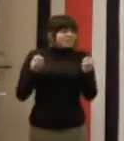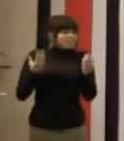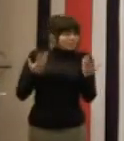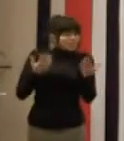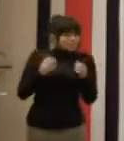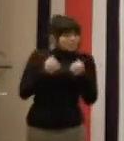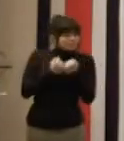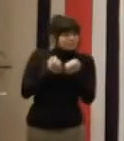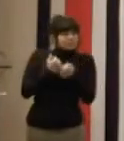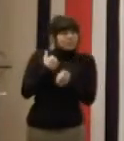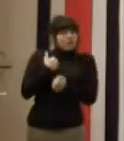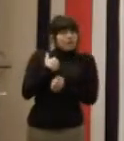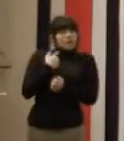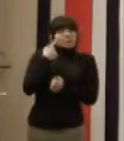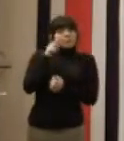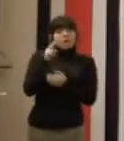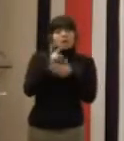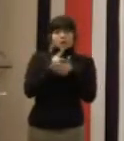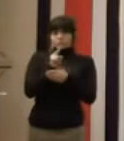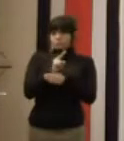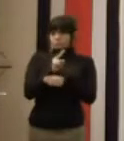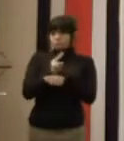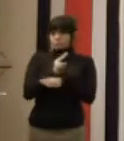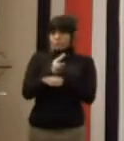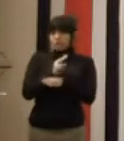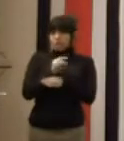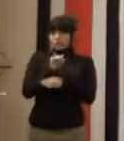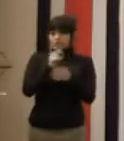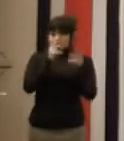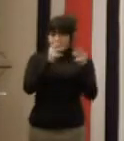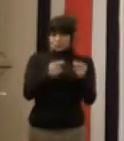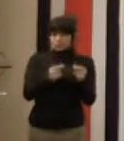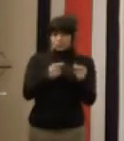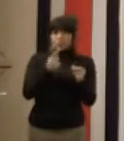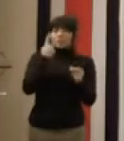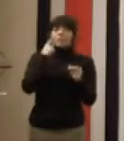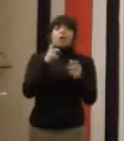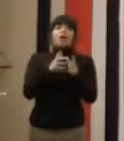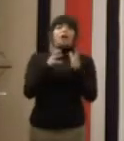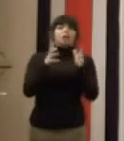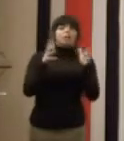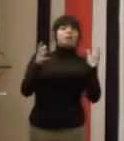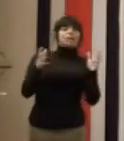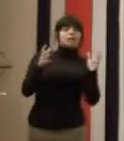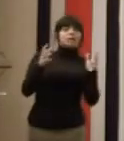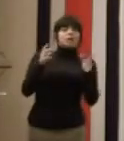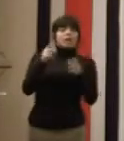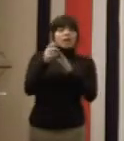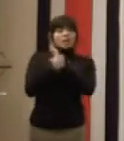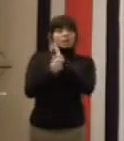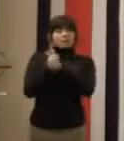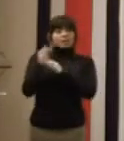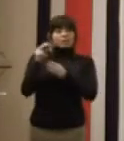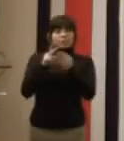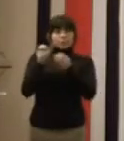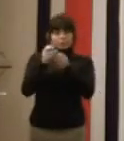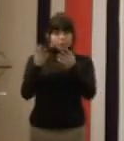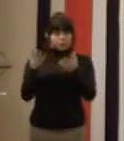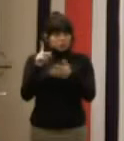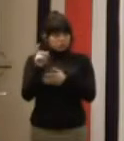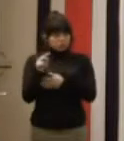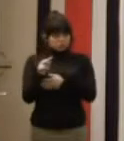¿Qué tanto espacio hay para utilizar cierto de ese presupuesto para incrementar o aumentar un poco más la capacidad en las universidades públicas?